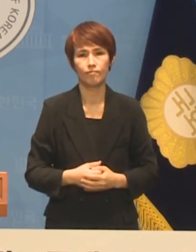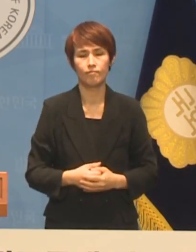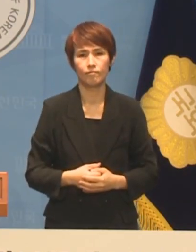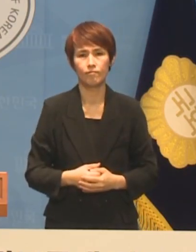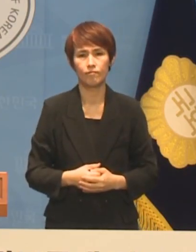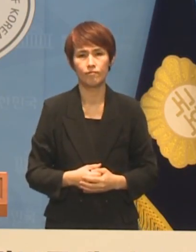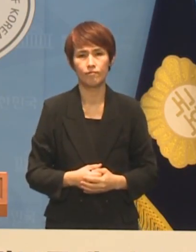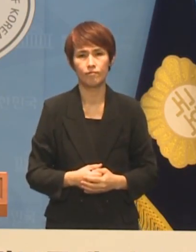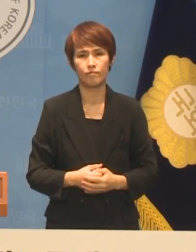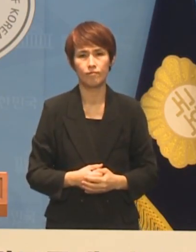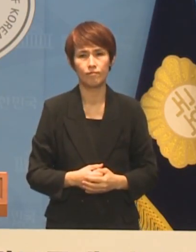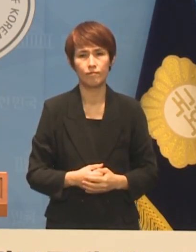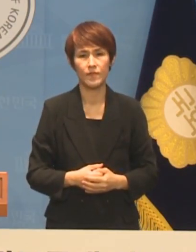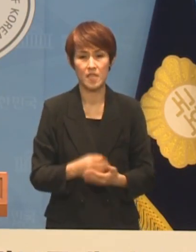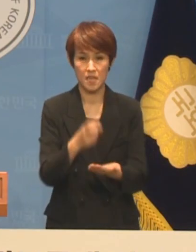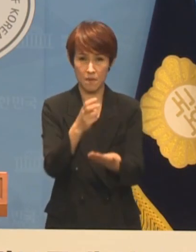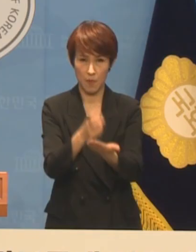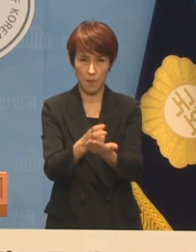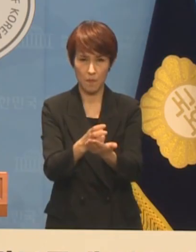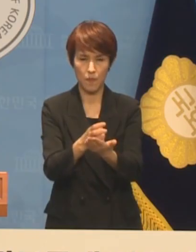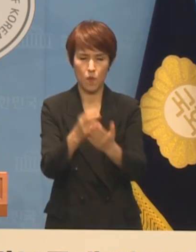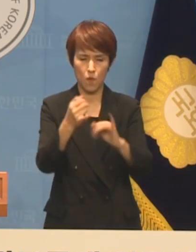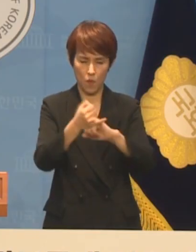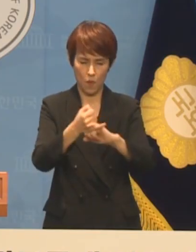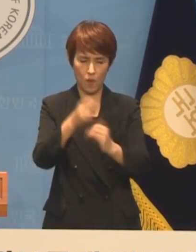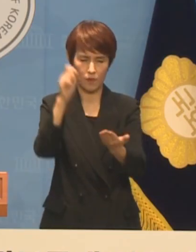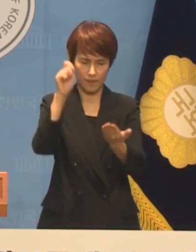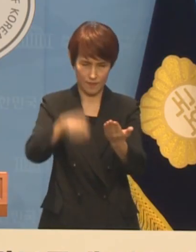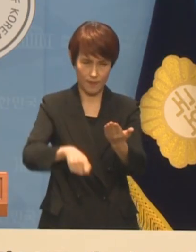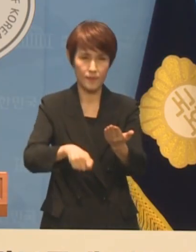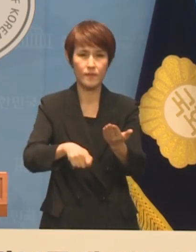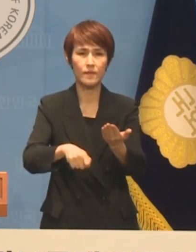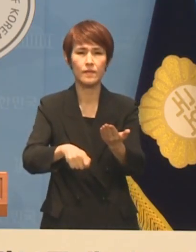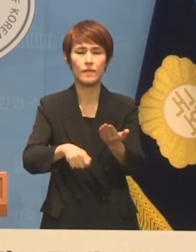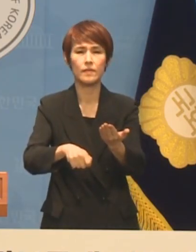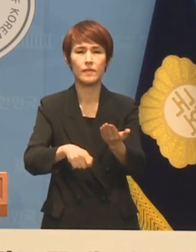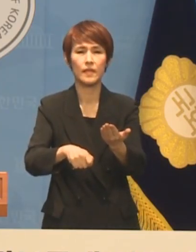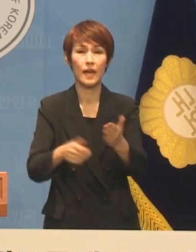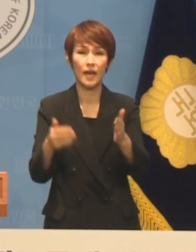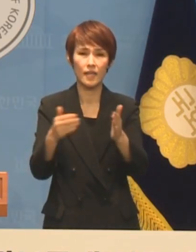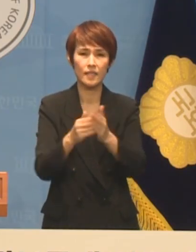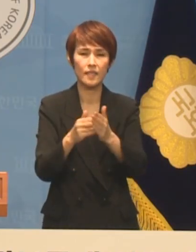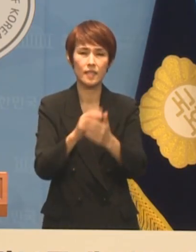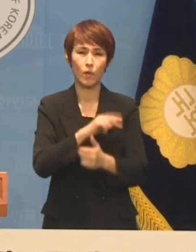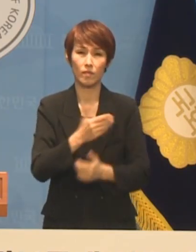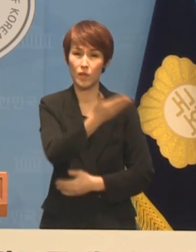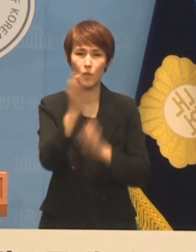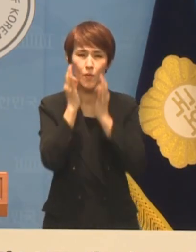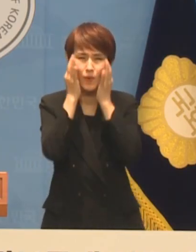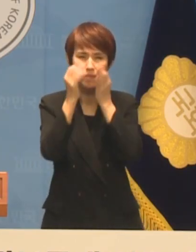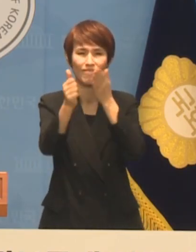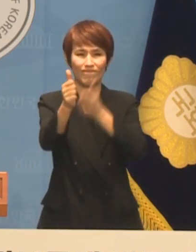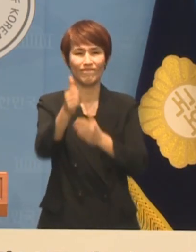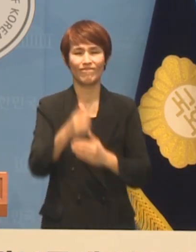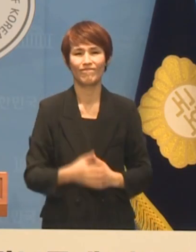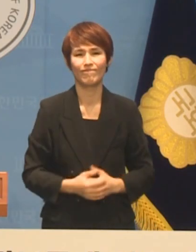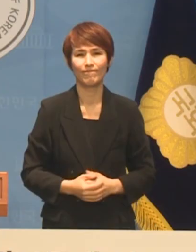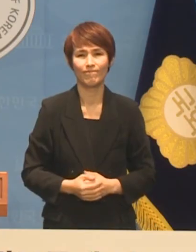한번 더 이 법을 꼭 통과시킬 때까지 의원들이 노력을 아끼지 않기를